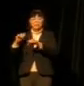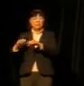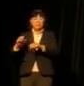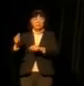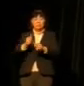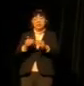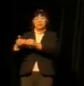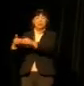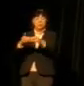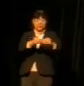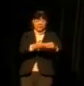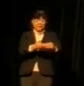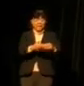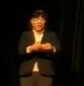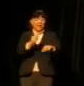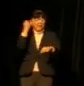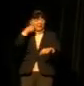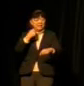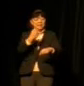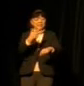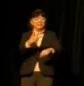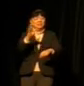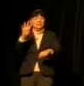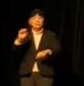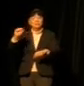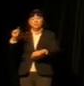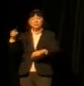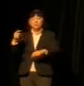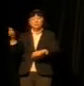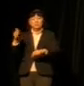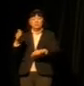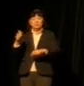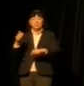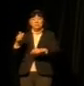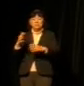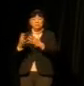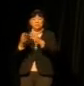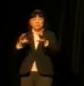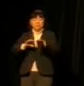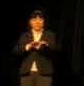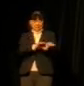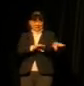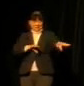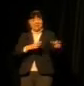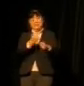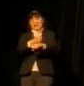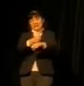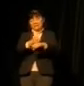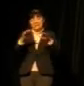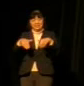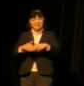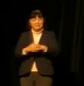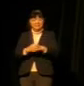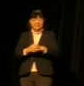ので7時45分頃の送迎は、ね、ピークで大変でした。で、大変なの分